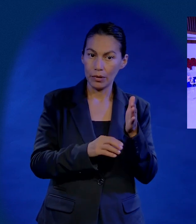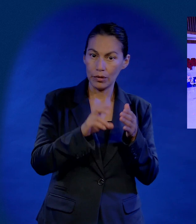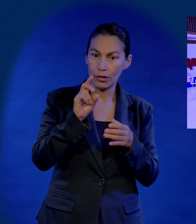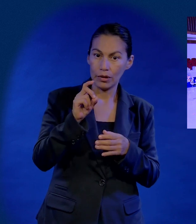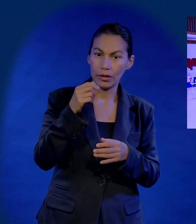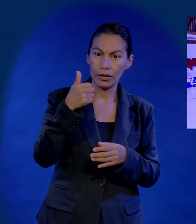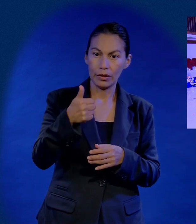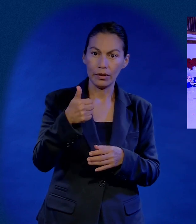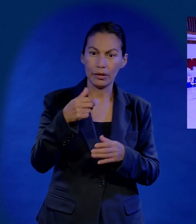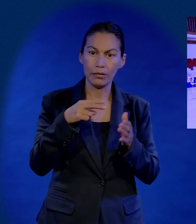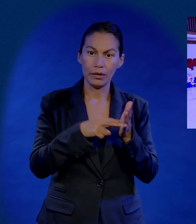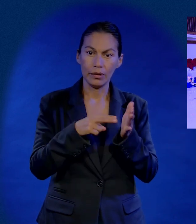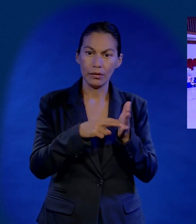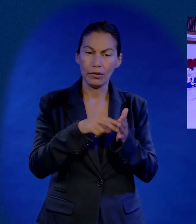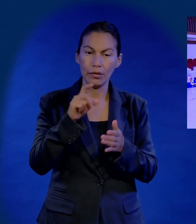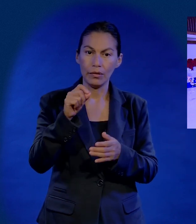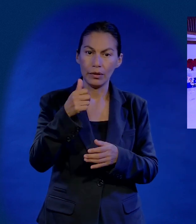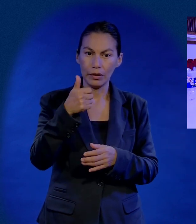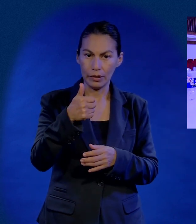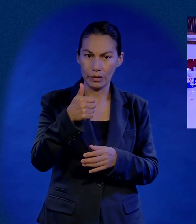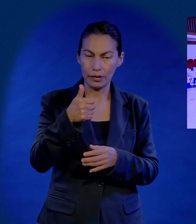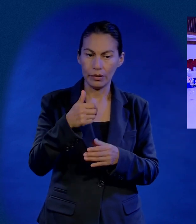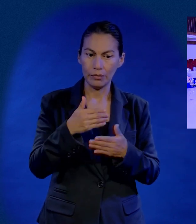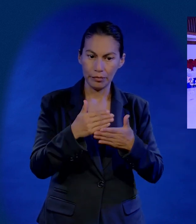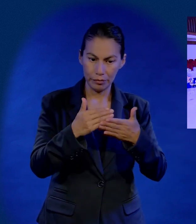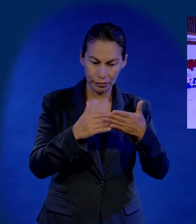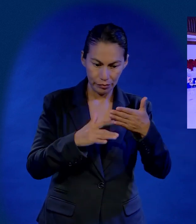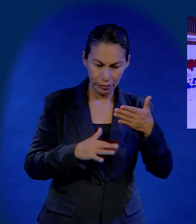versículo 26. En adelante.